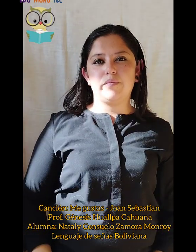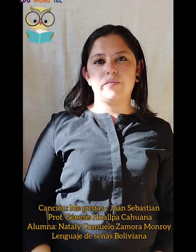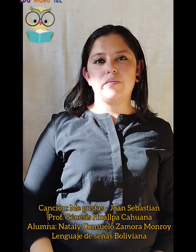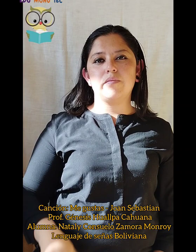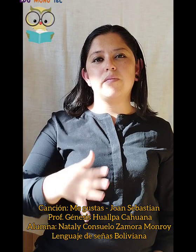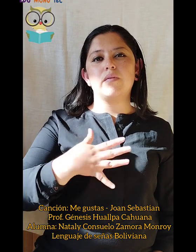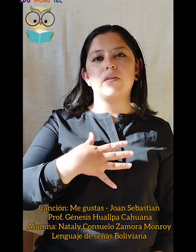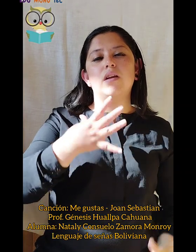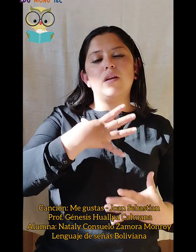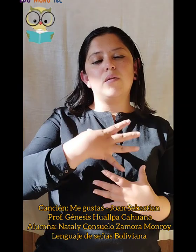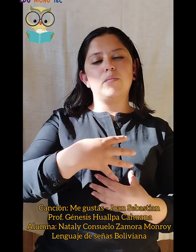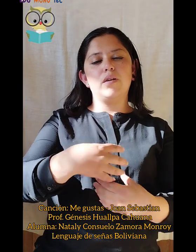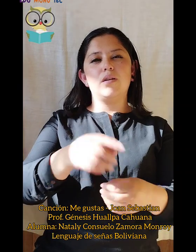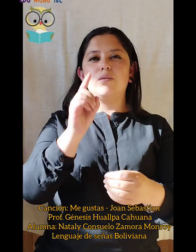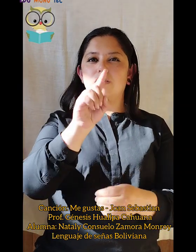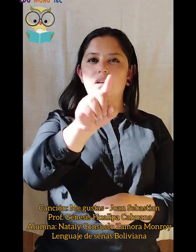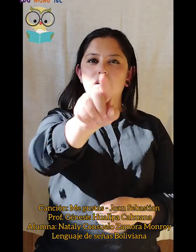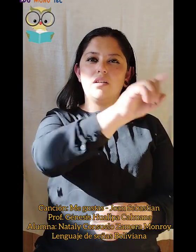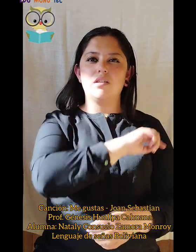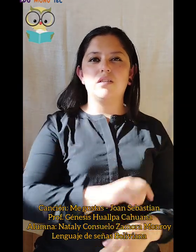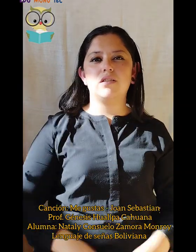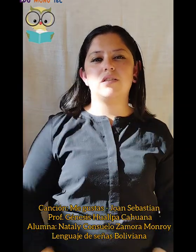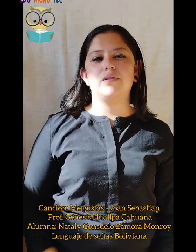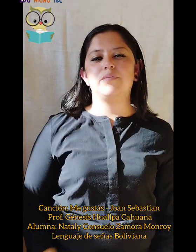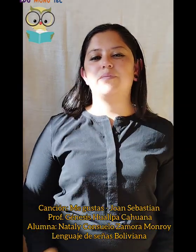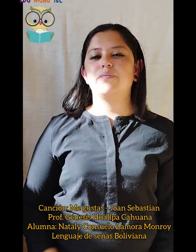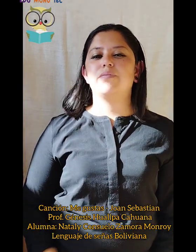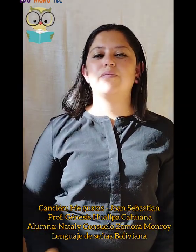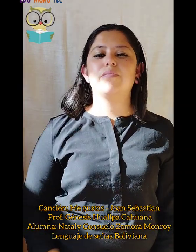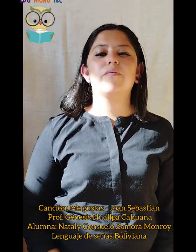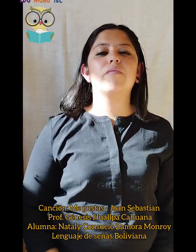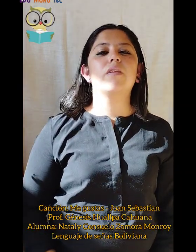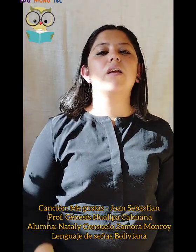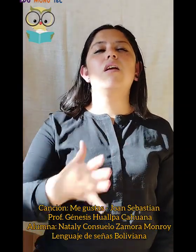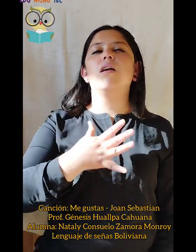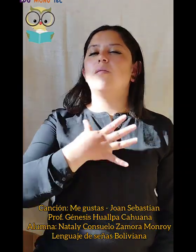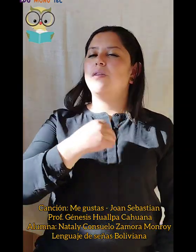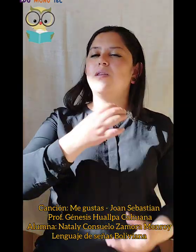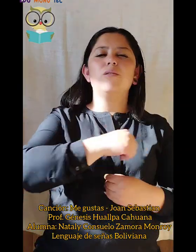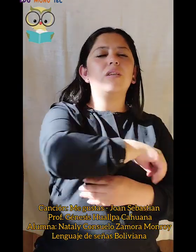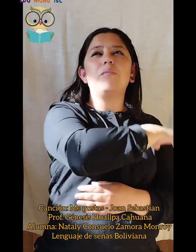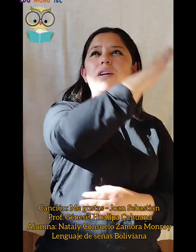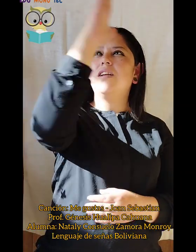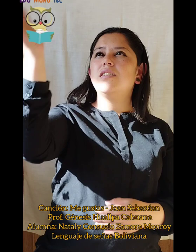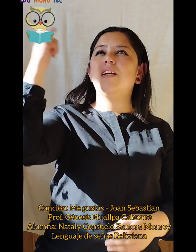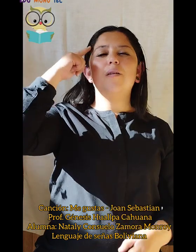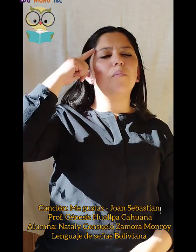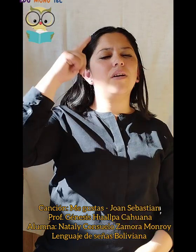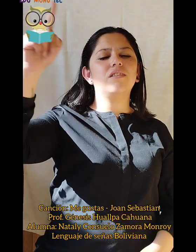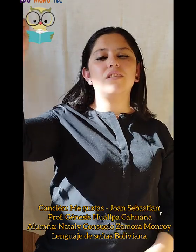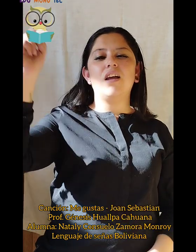me gustas Me gusta amanecer